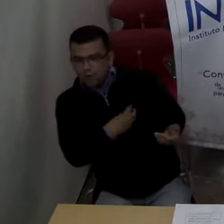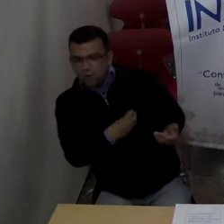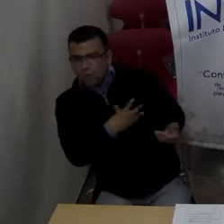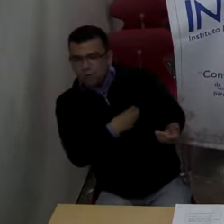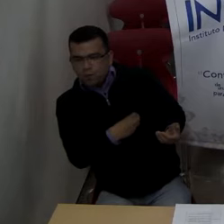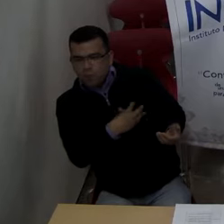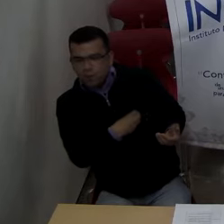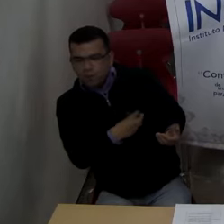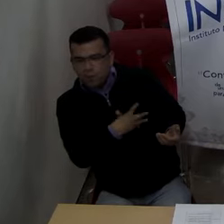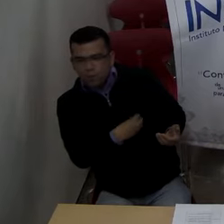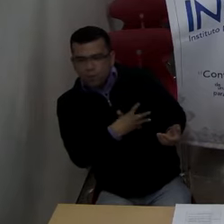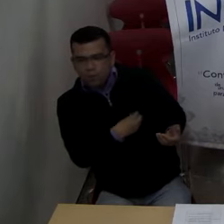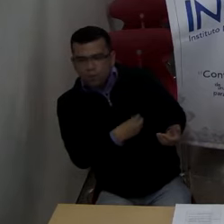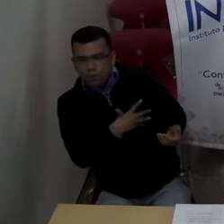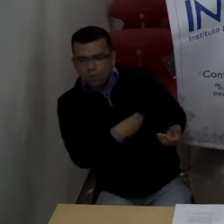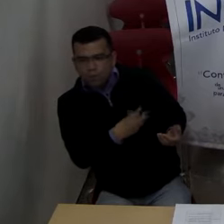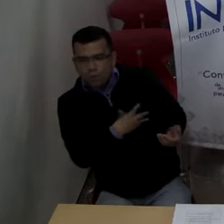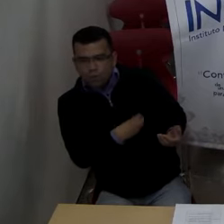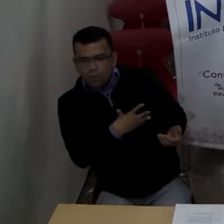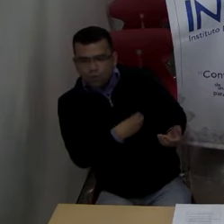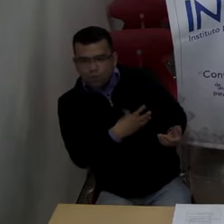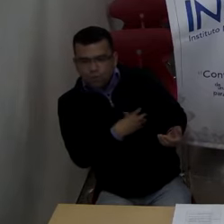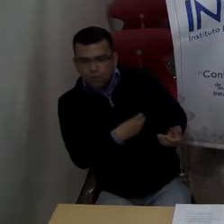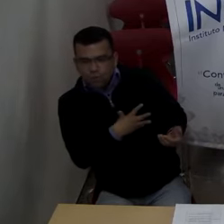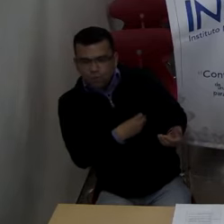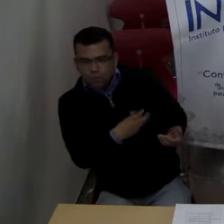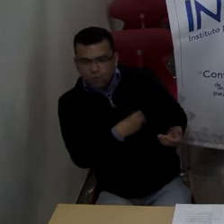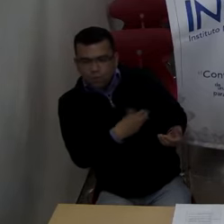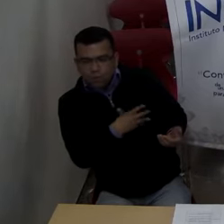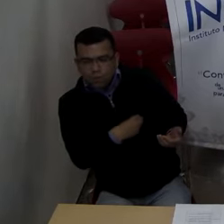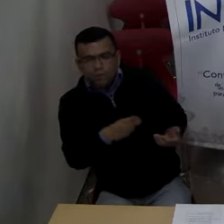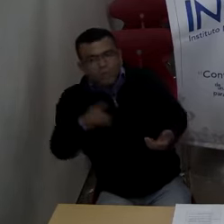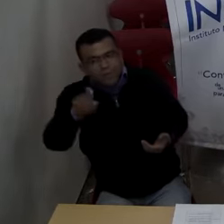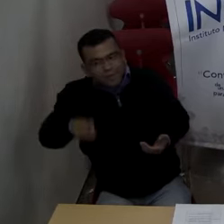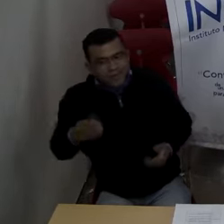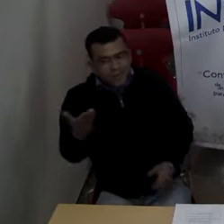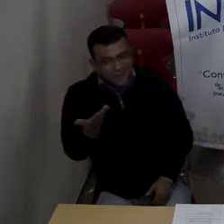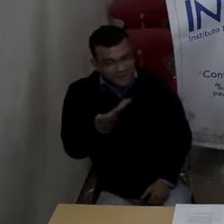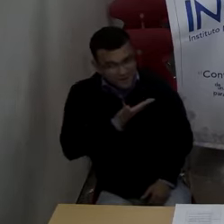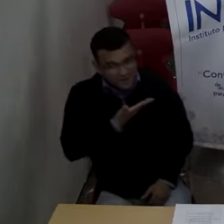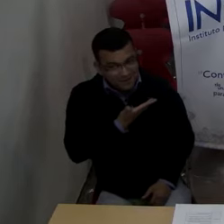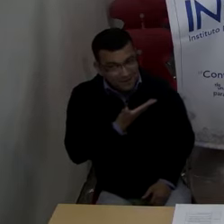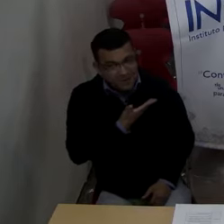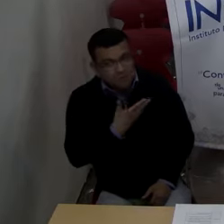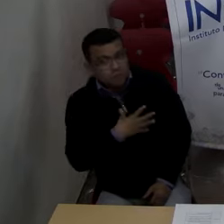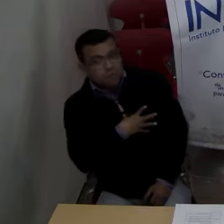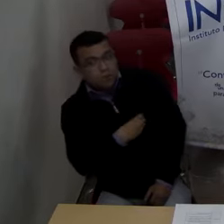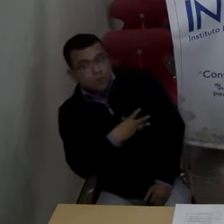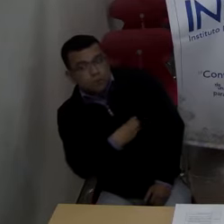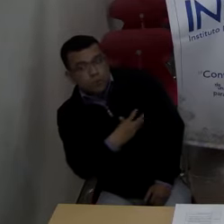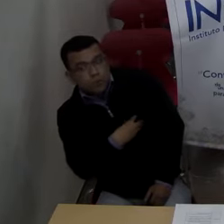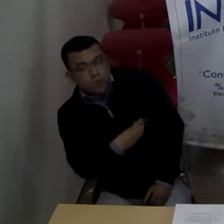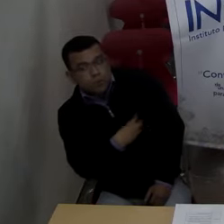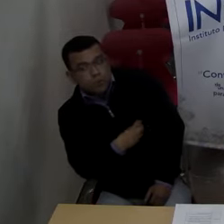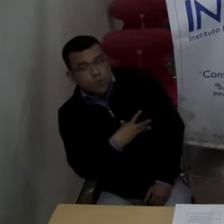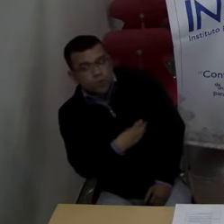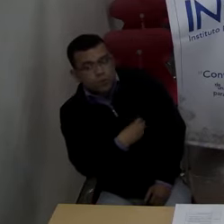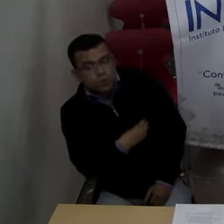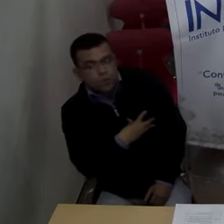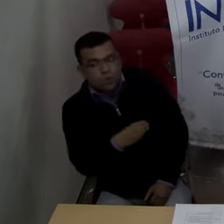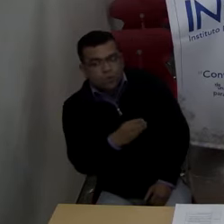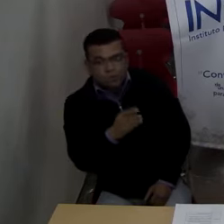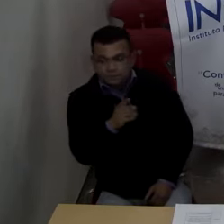hay que favorecer precisamente esa lactancia materna. ¿Por qué? Además de